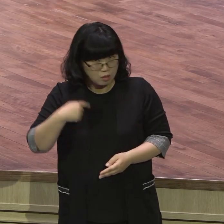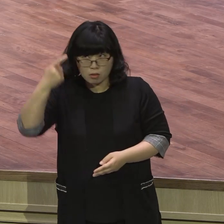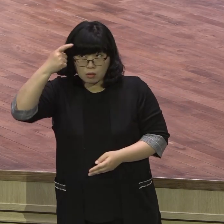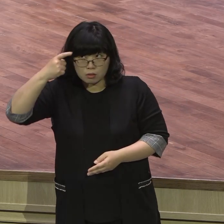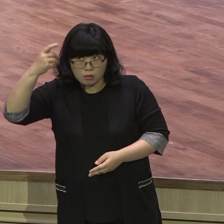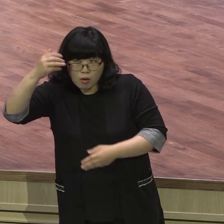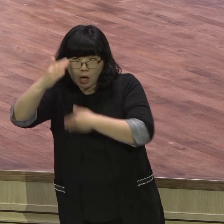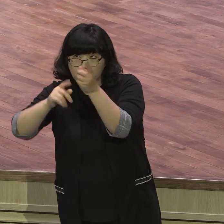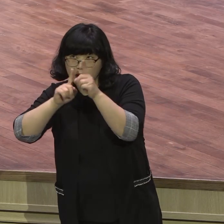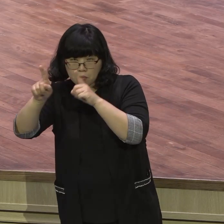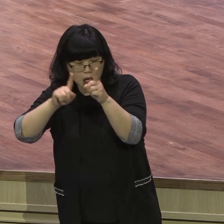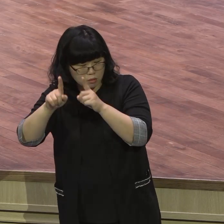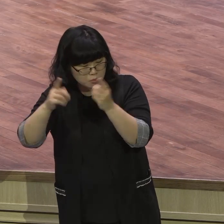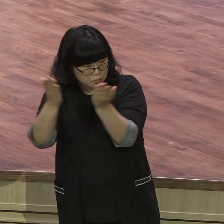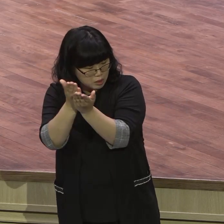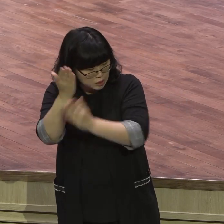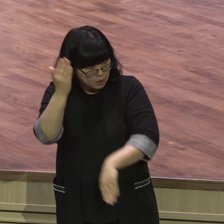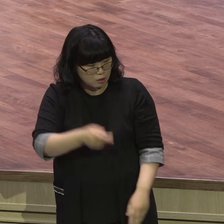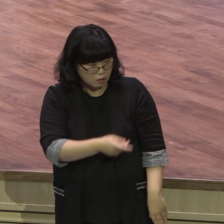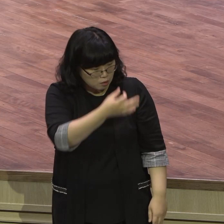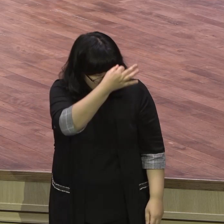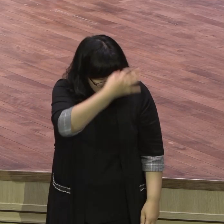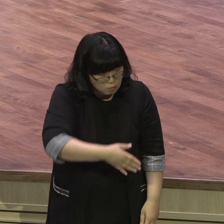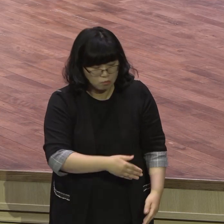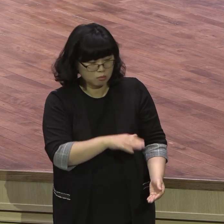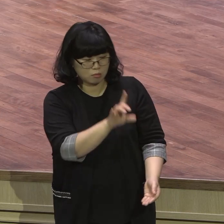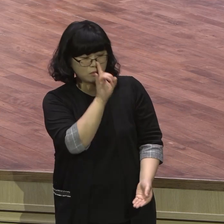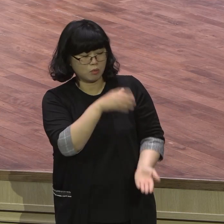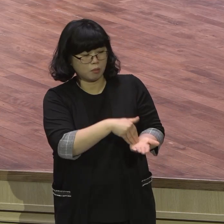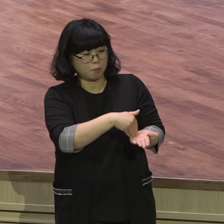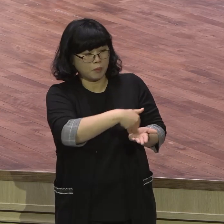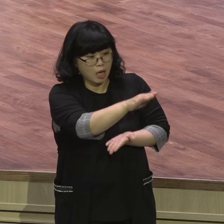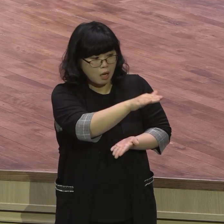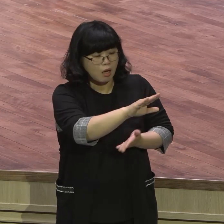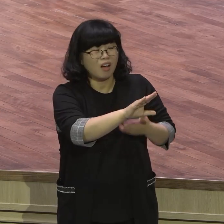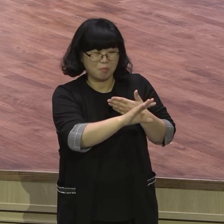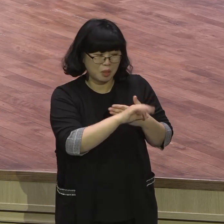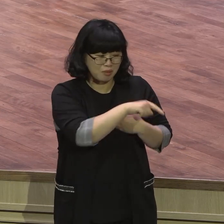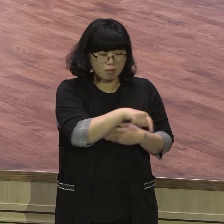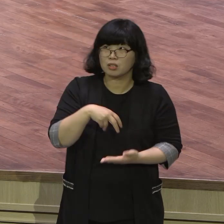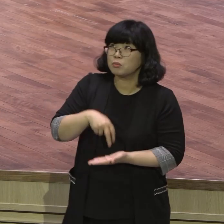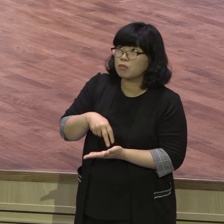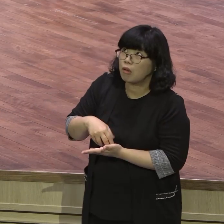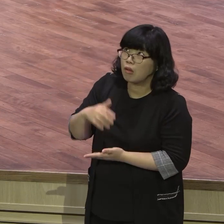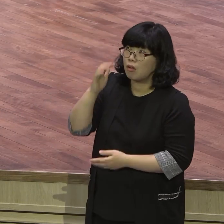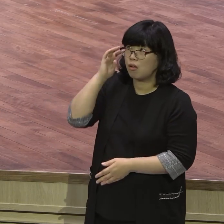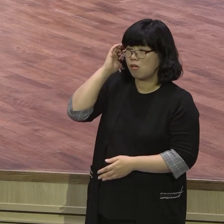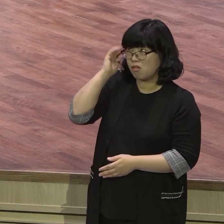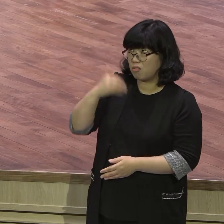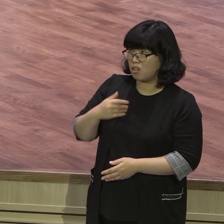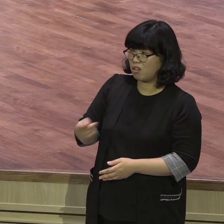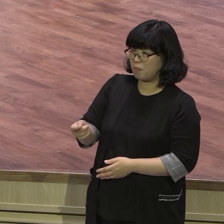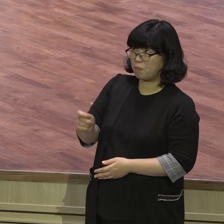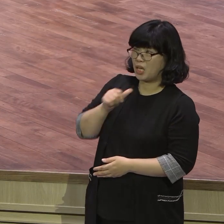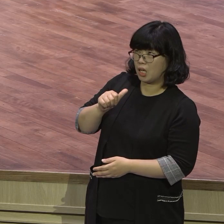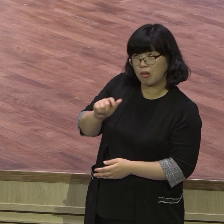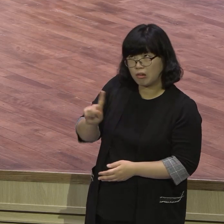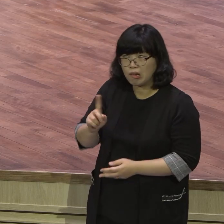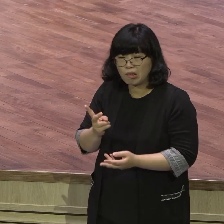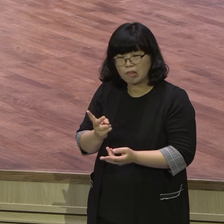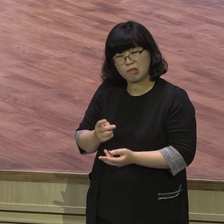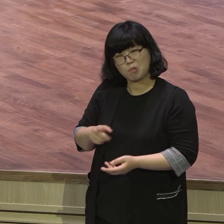너무 인정이 많았어요 너무 너무 어리가 있었어요 너무 그랬습니까